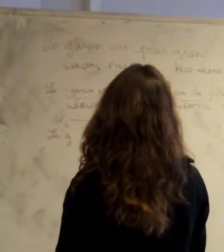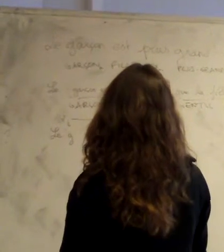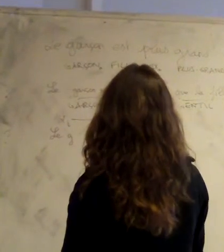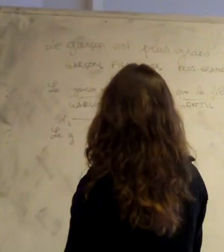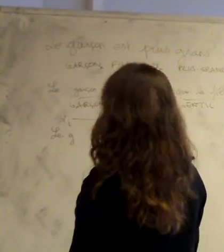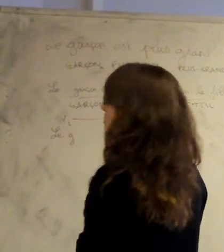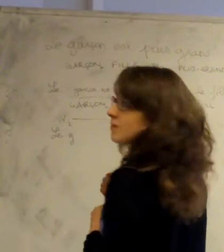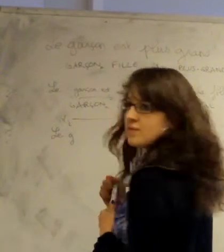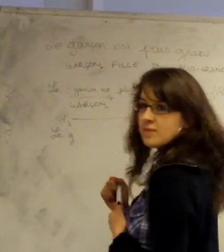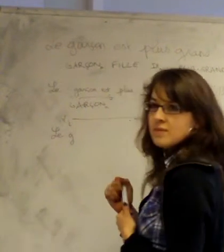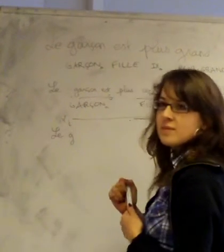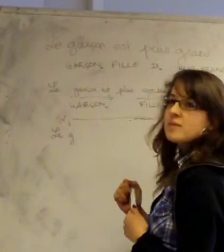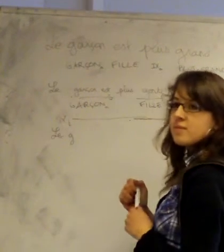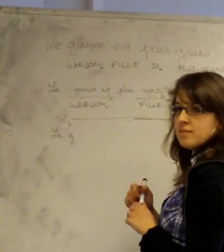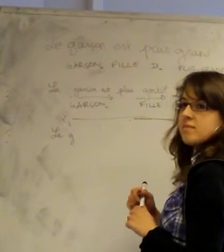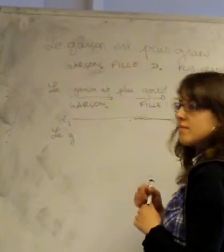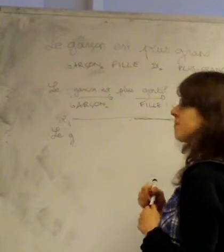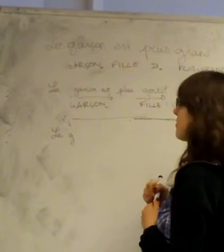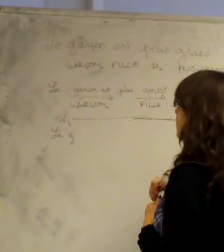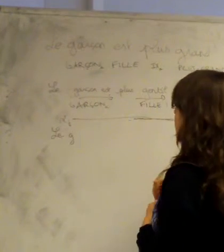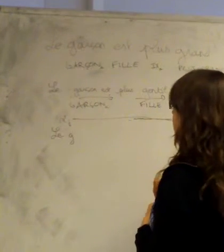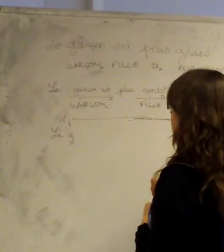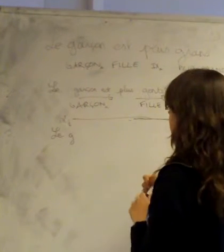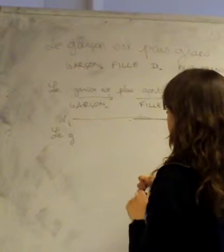G, c'est gauche, c'est ça? Ah oui.